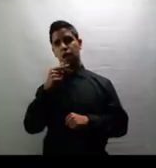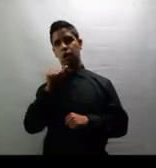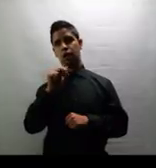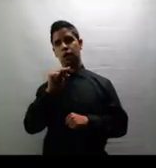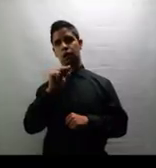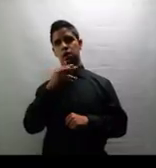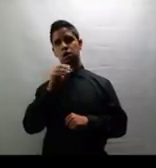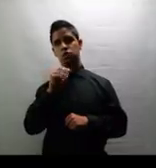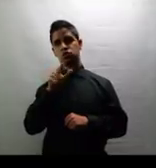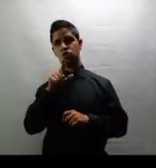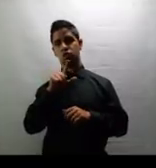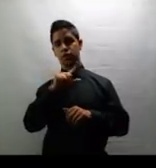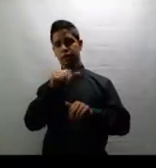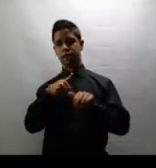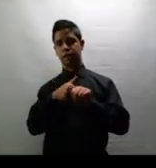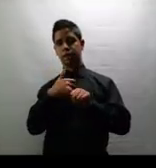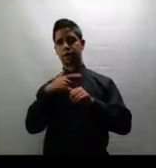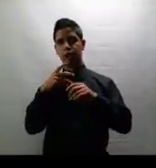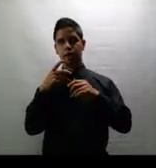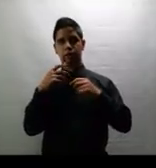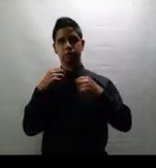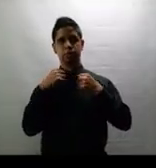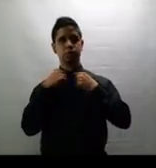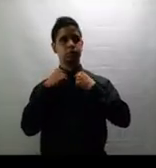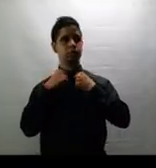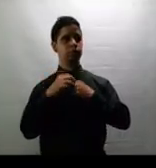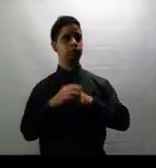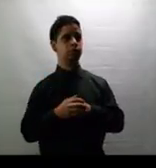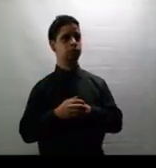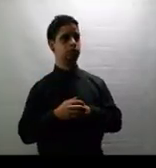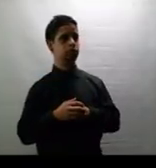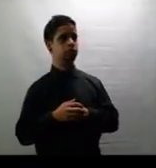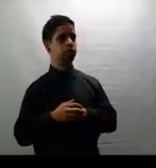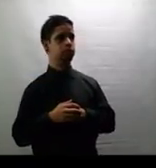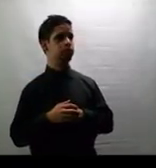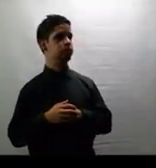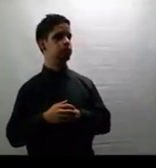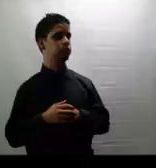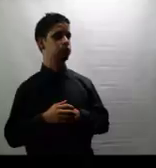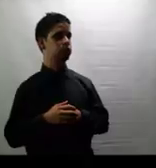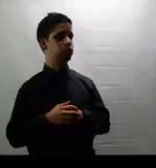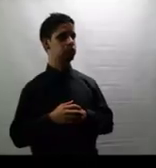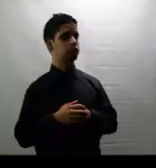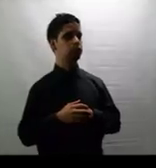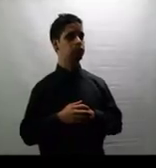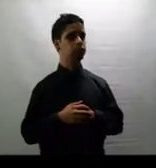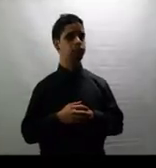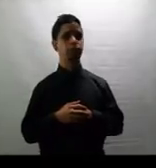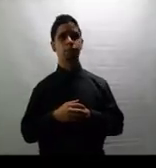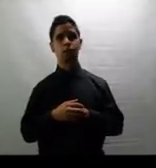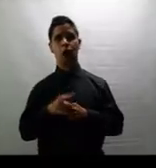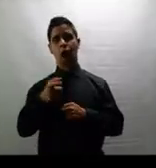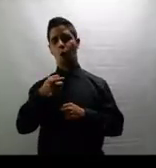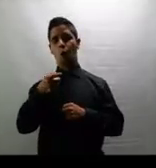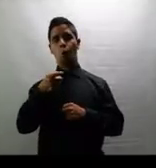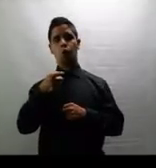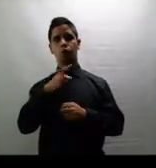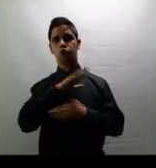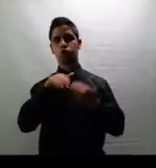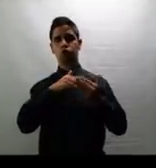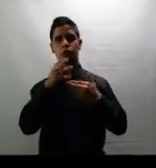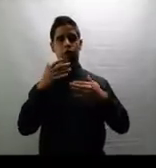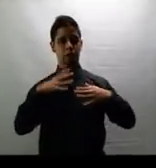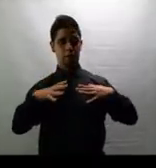demás usted es el que todas las